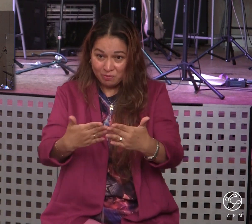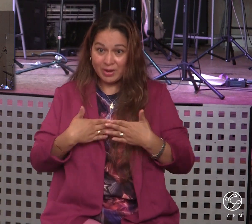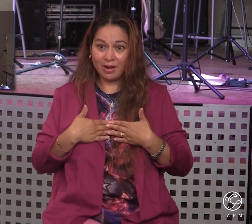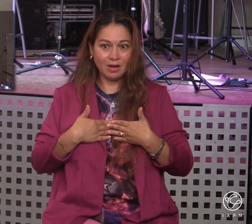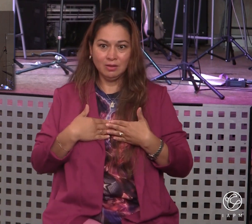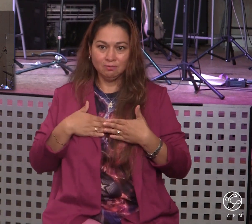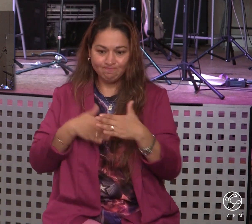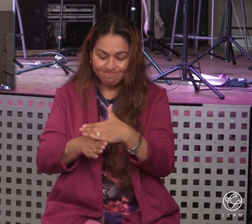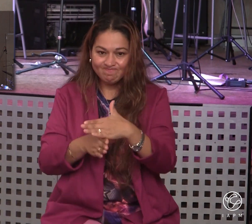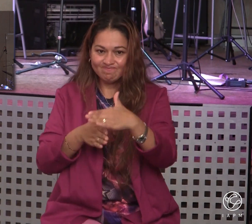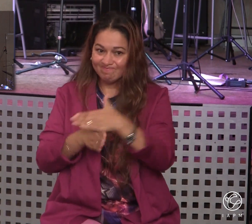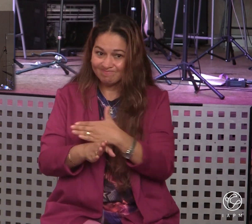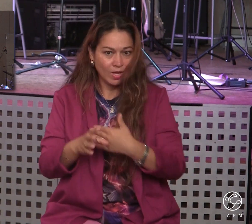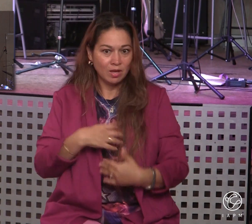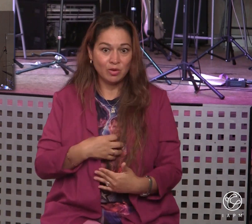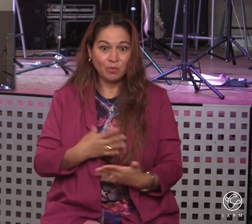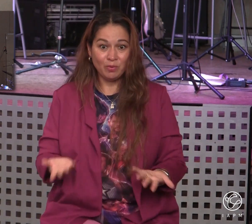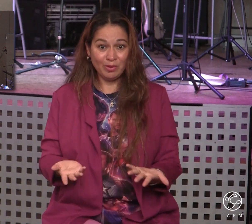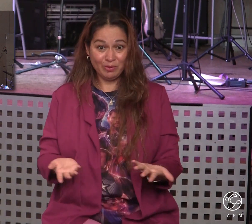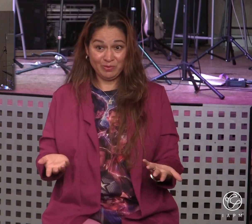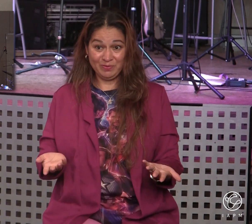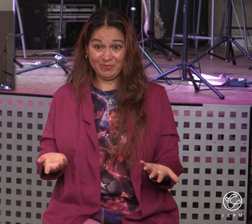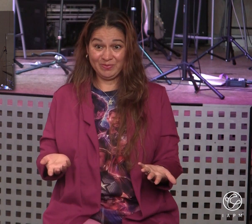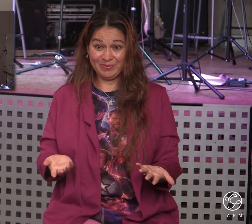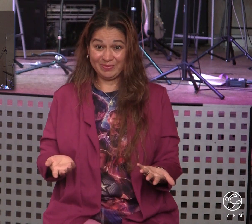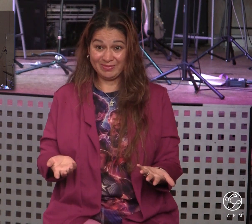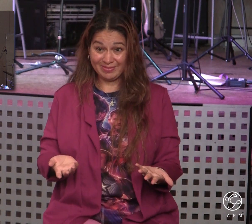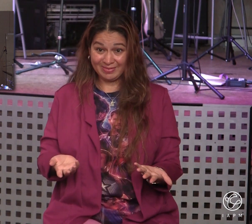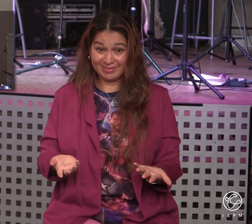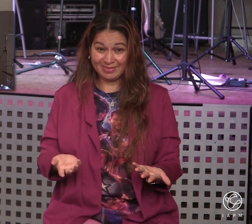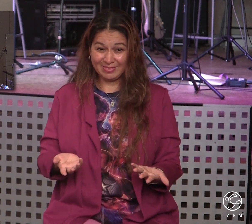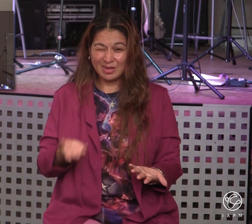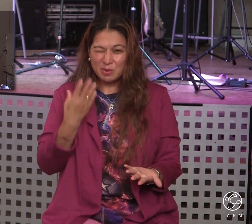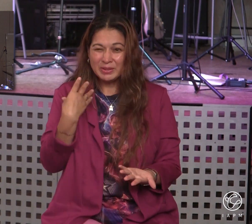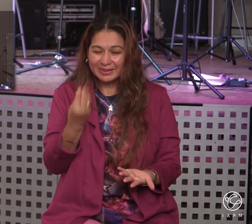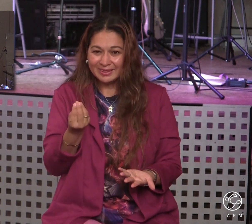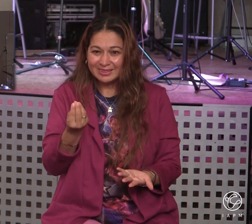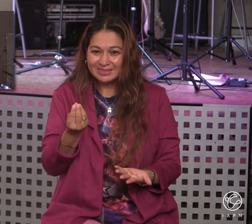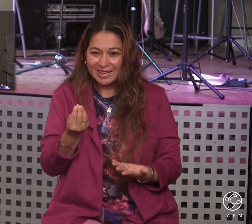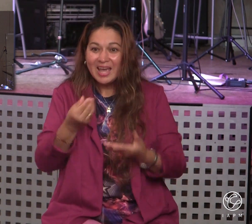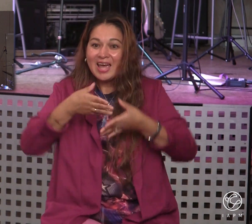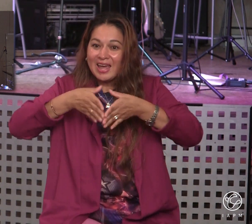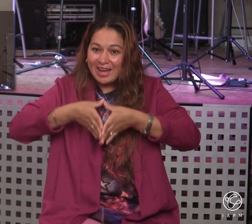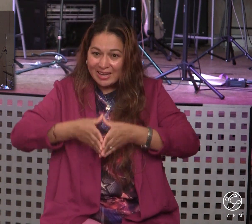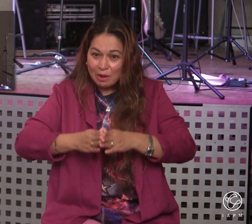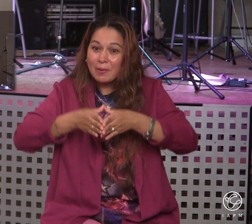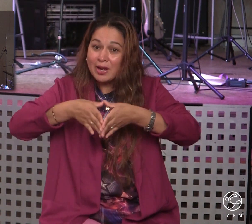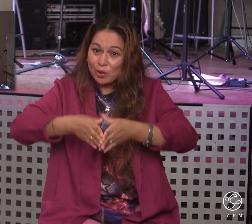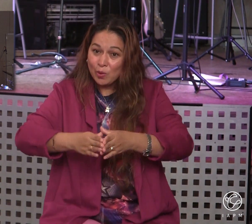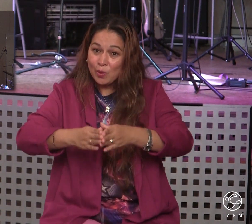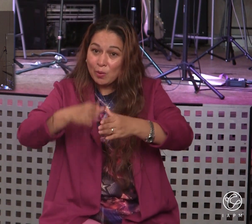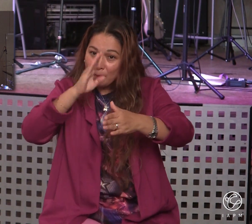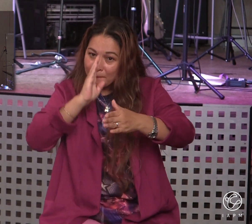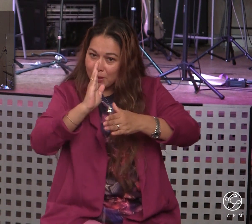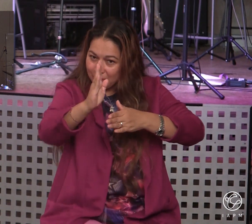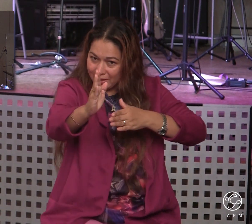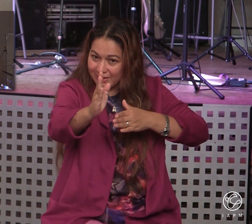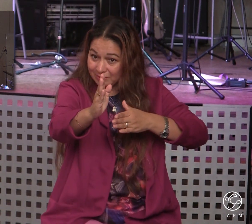Pero si miro para ir para atrás tampoco puedo porque tengo la misma distancia hacia allá que hacia acá, no sé qué hacer, en otras palabras.